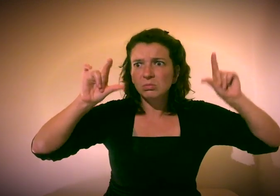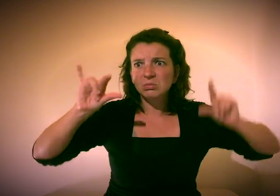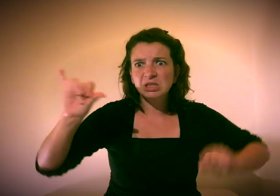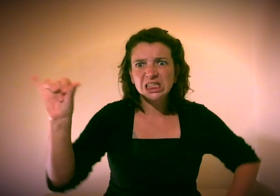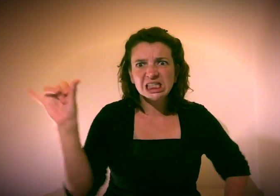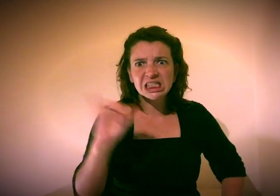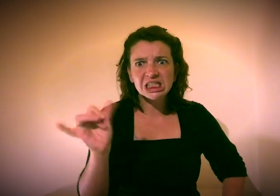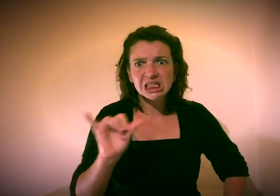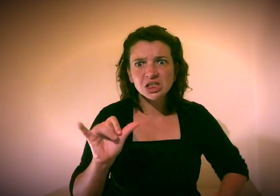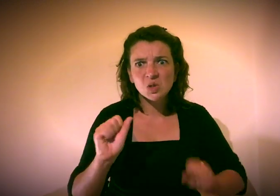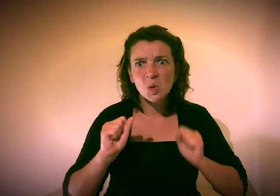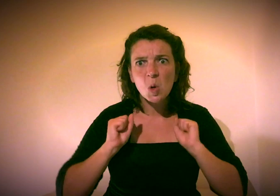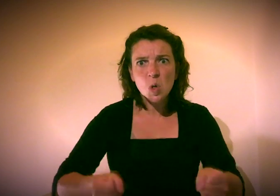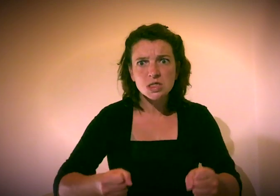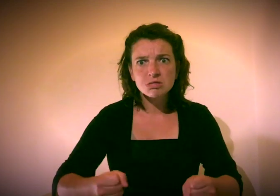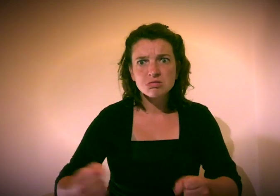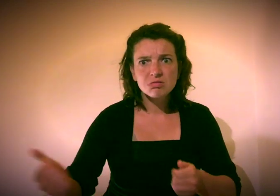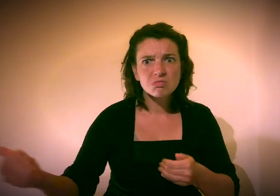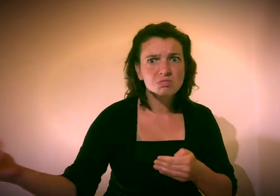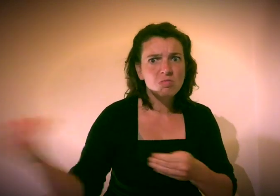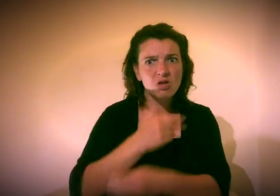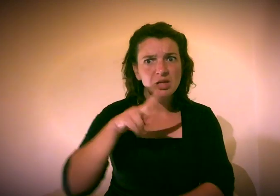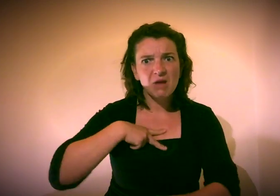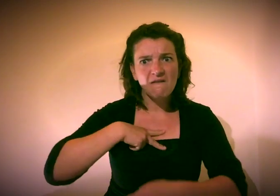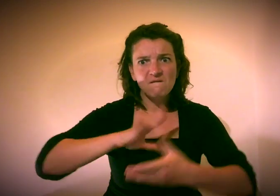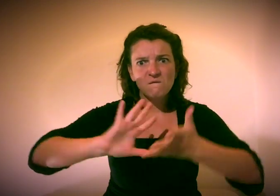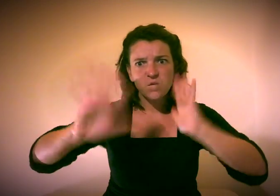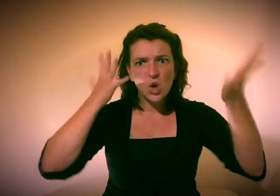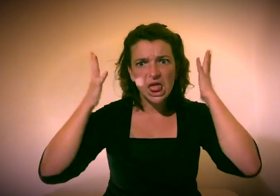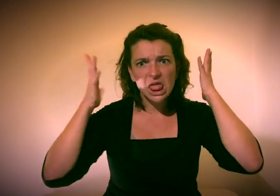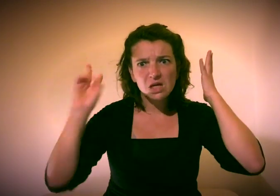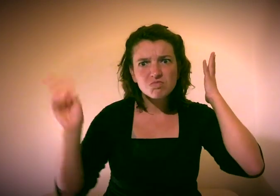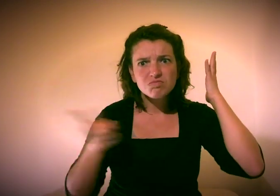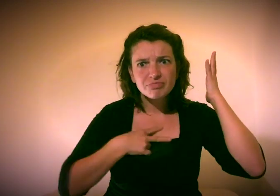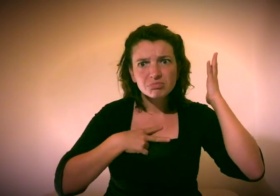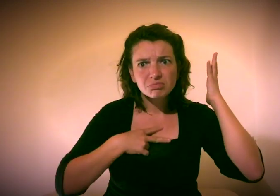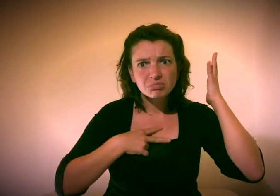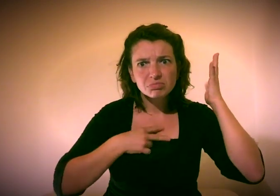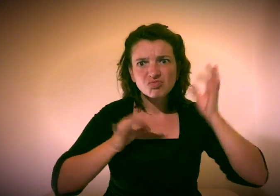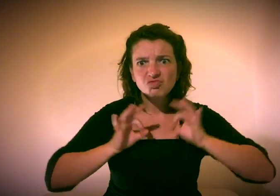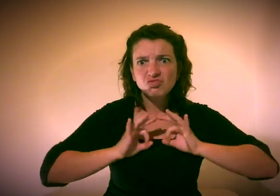« Qui est entré dans ma forêt sans ma permission ?» gronda-t-il.